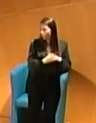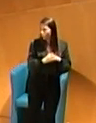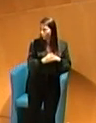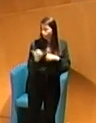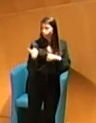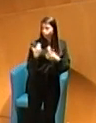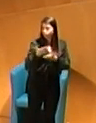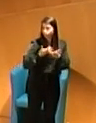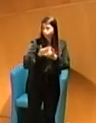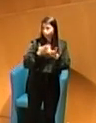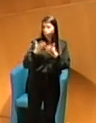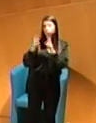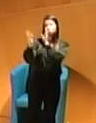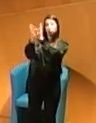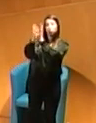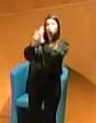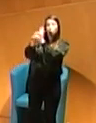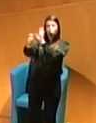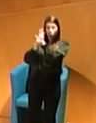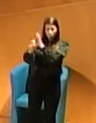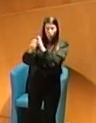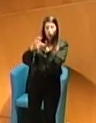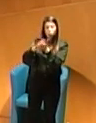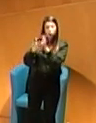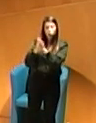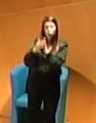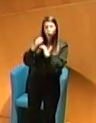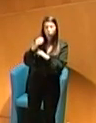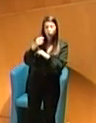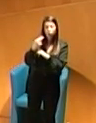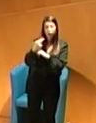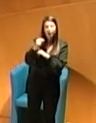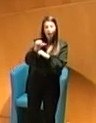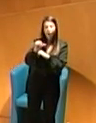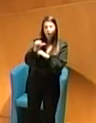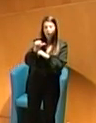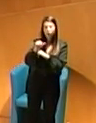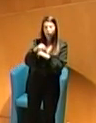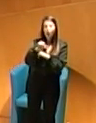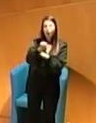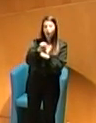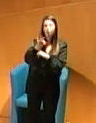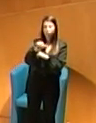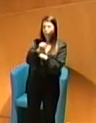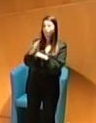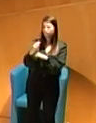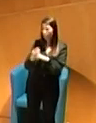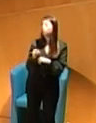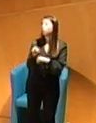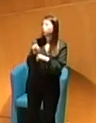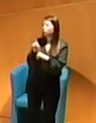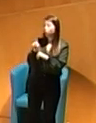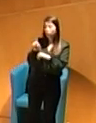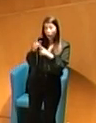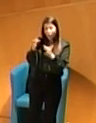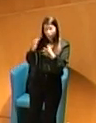Il y a eu une rencontre à Grenoble avec l'UNAFAM et puis une association du handicap psychique. Et on parle dans le cas du handicap psychique